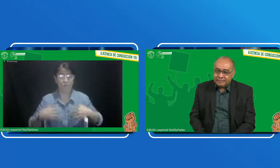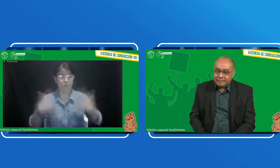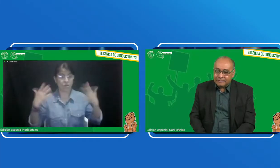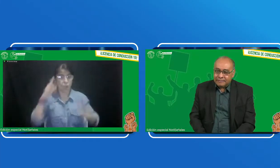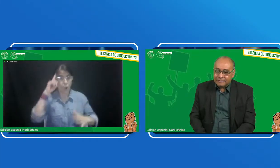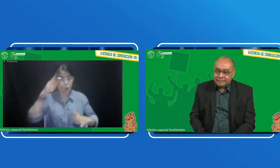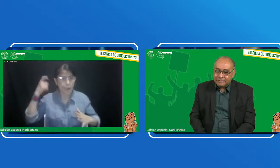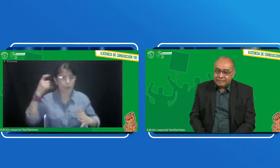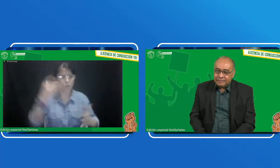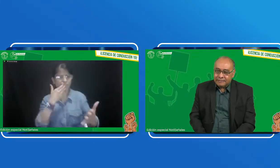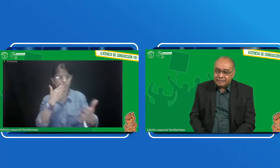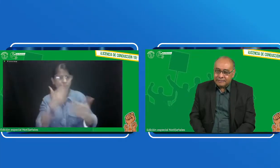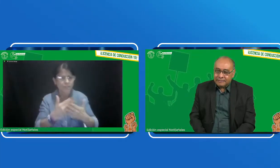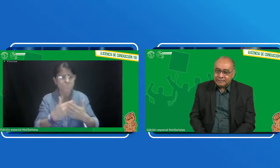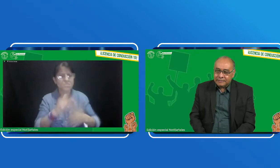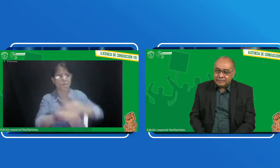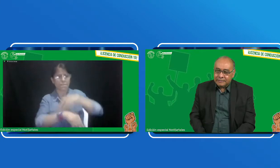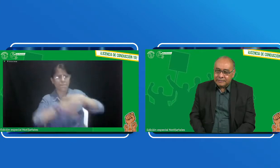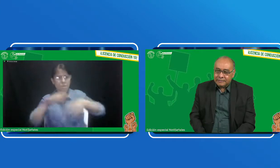Sí, es verdad.